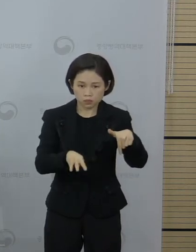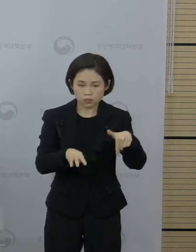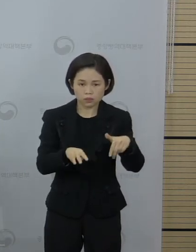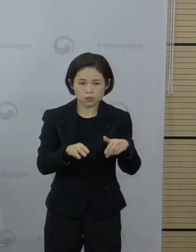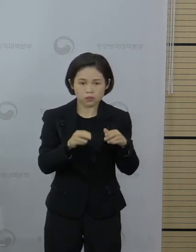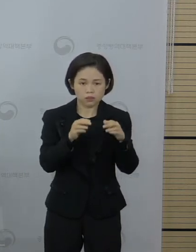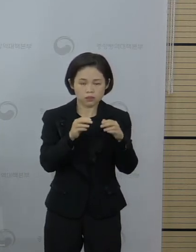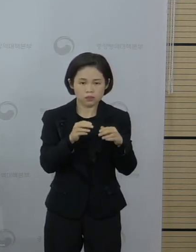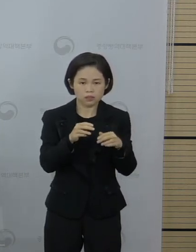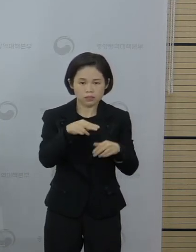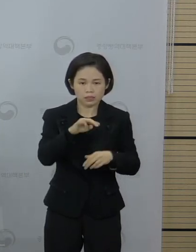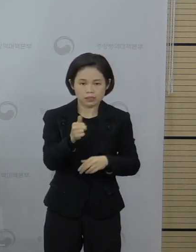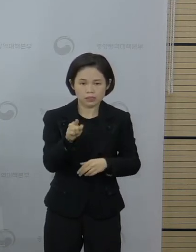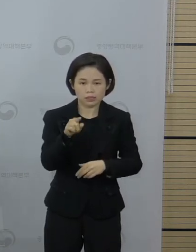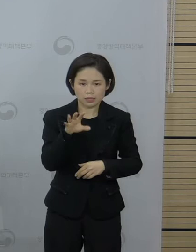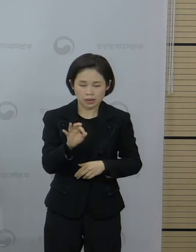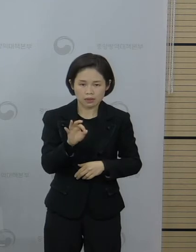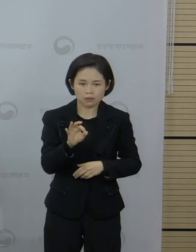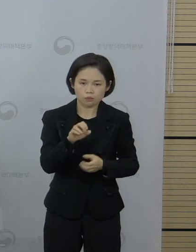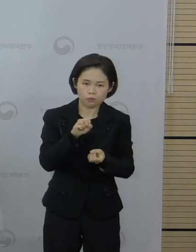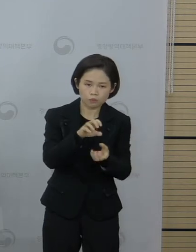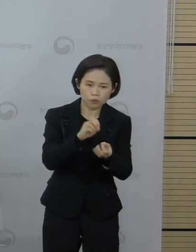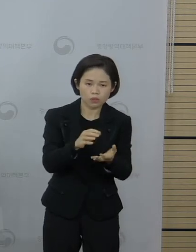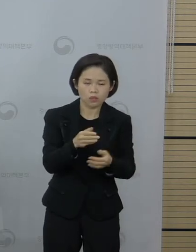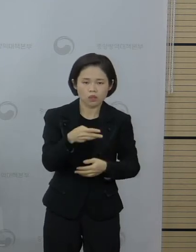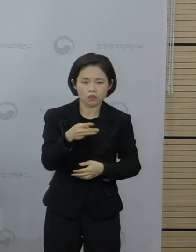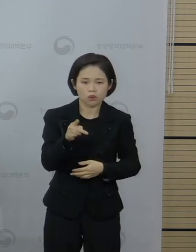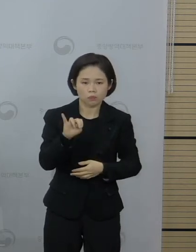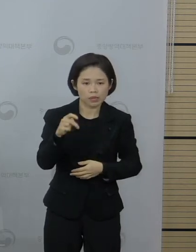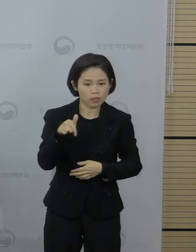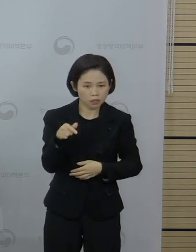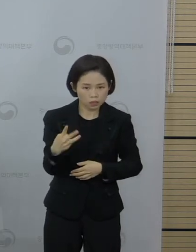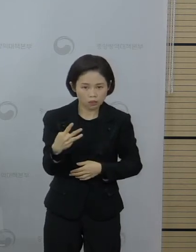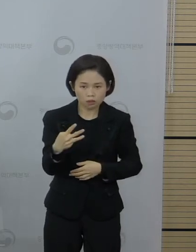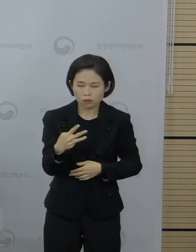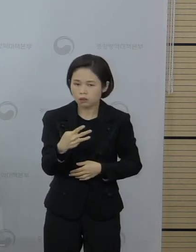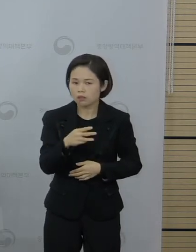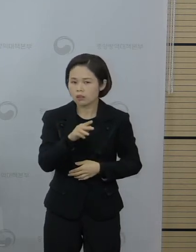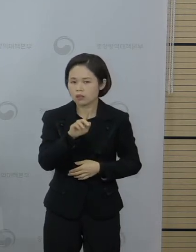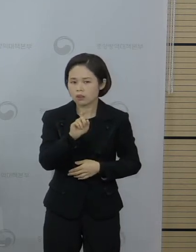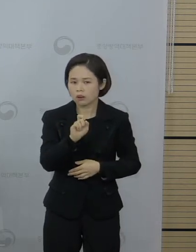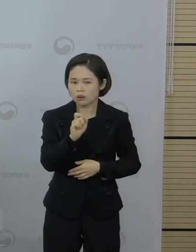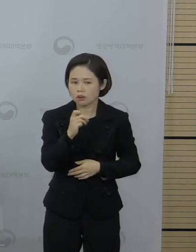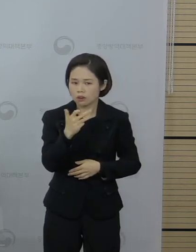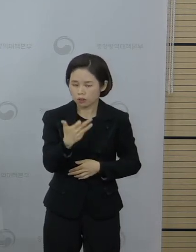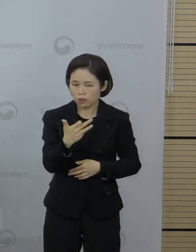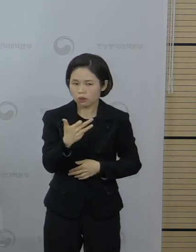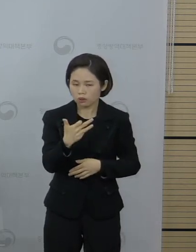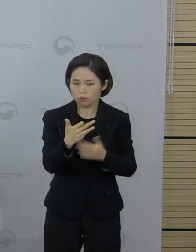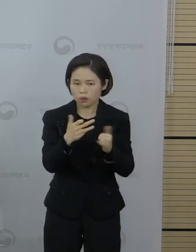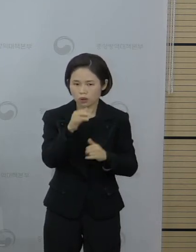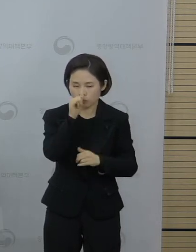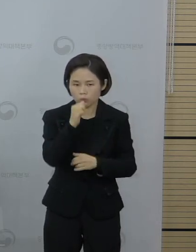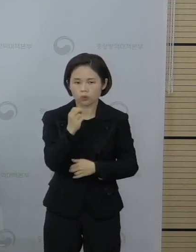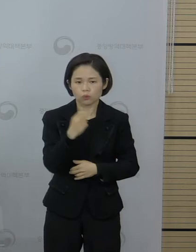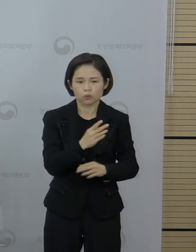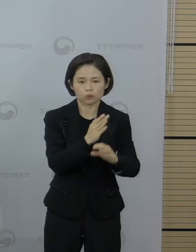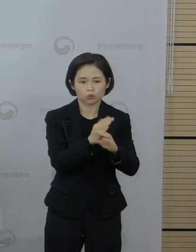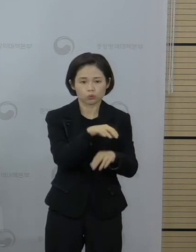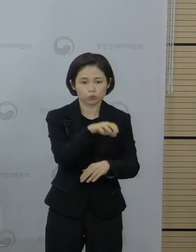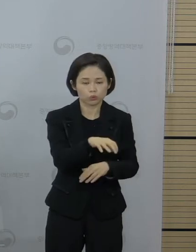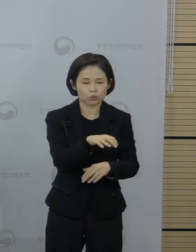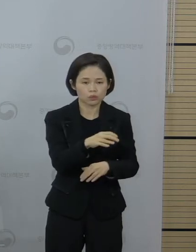신항 물류터미널과 관련해서 총 8명의 누적 확진자가 발견되었고, 중구에 소재한